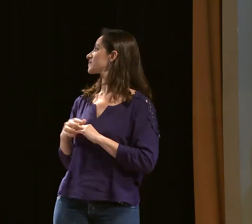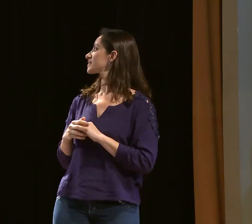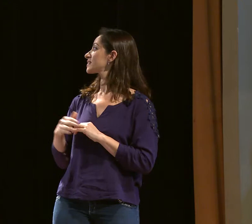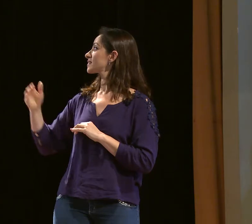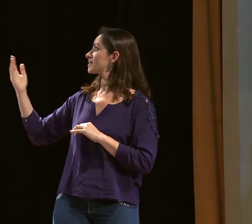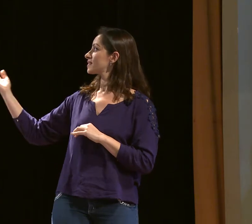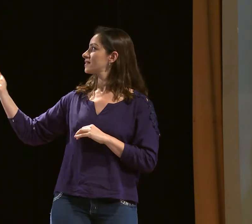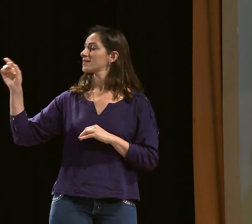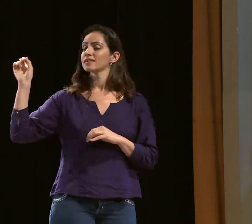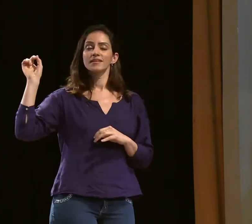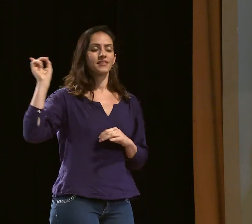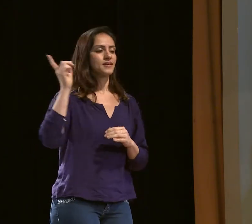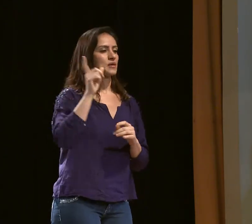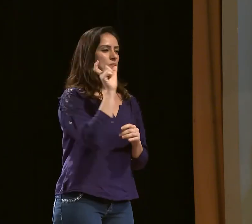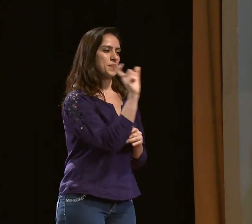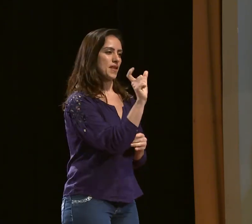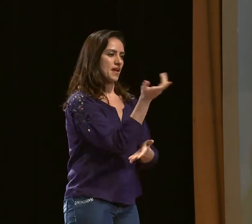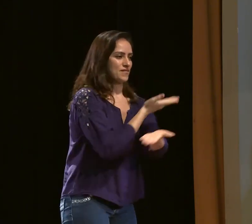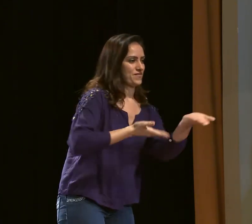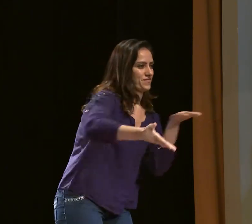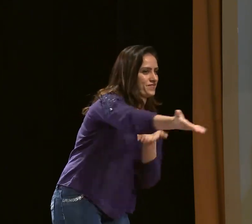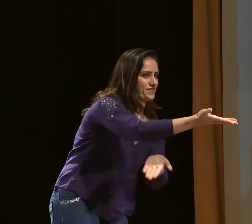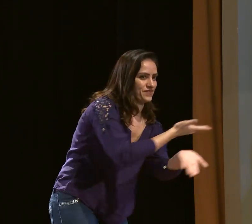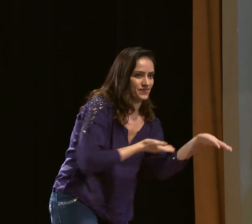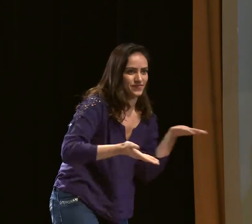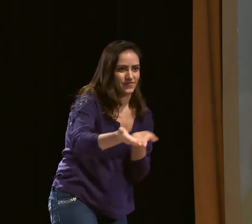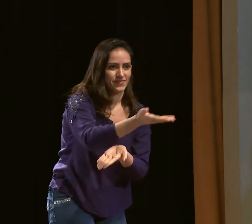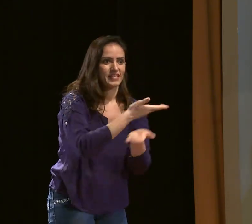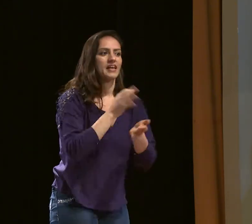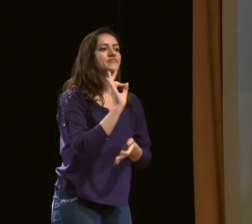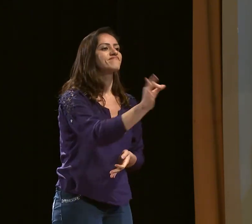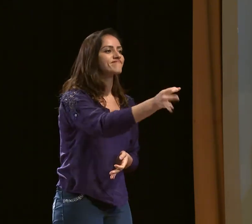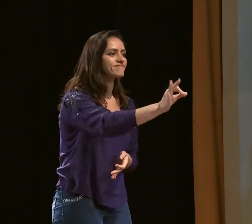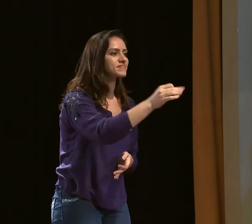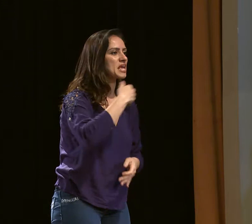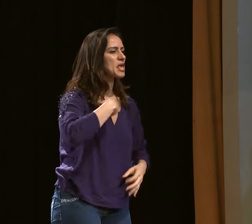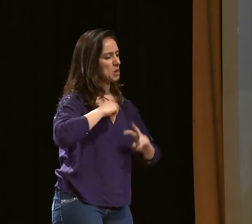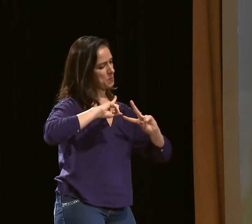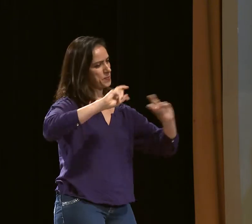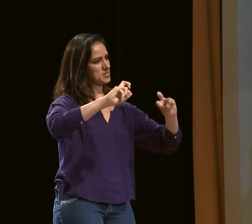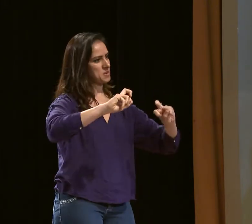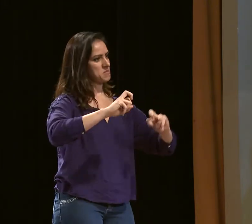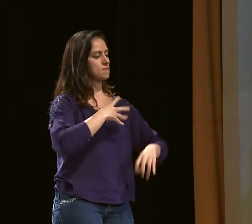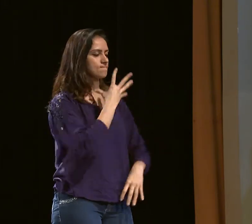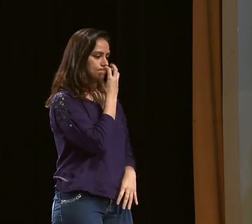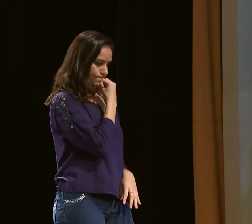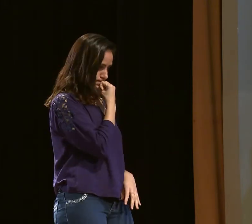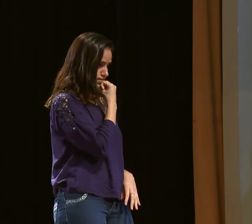vou explicar para vocês. Fala sobre a palavra interação, Né? E realmente de interação, eu me percebi quando